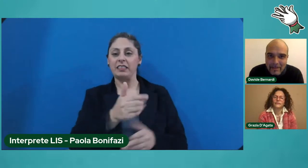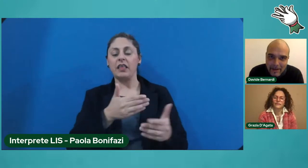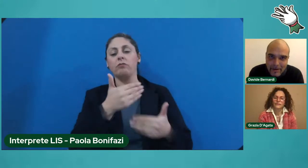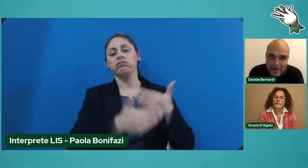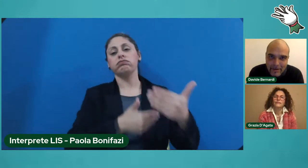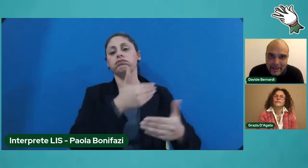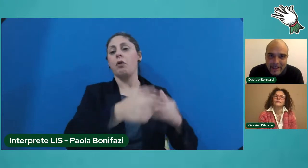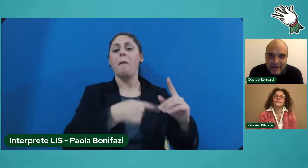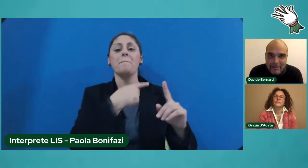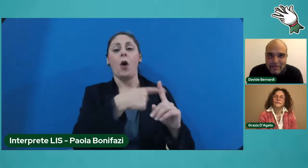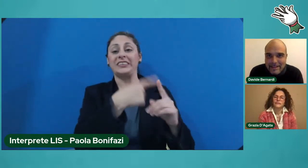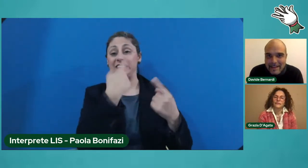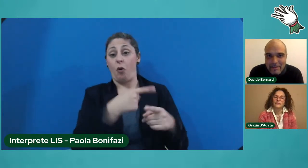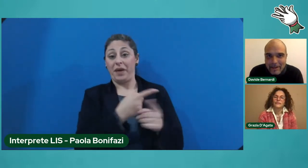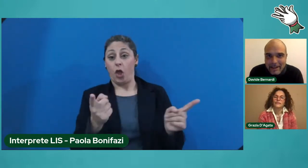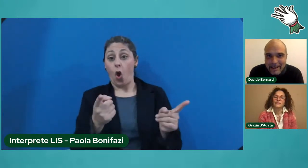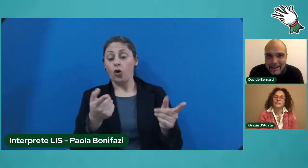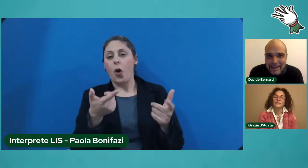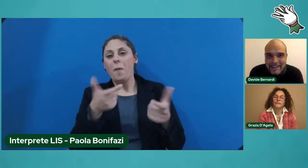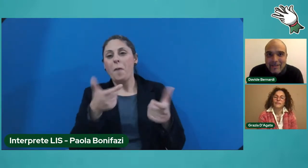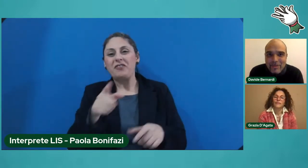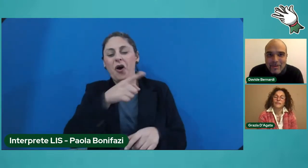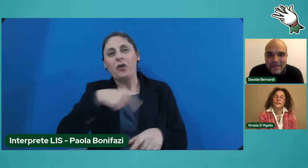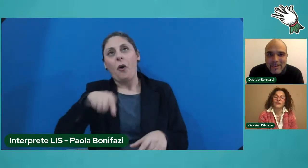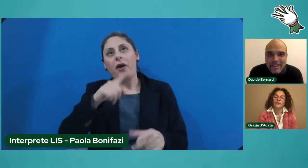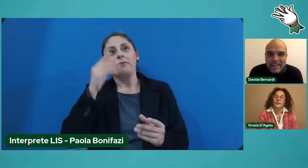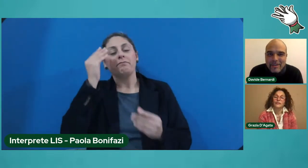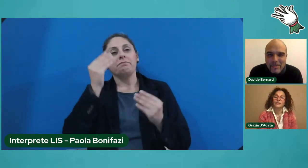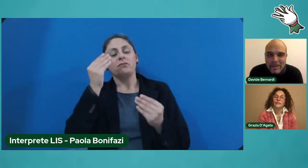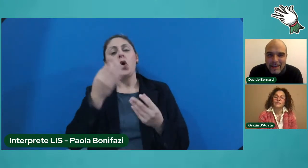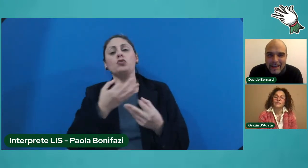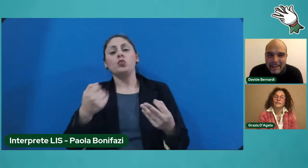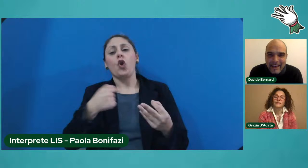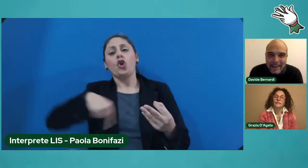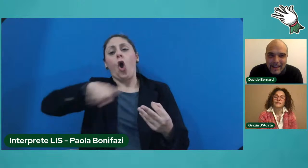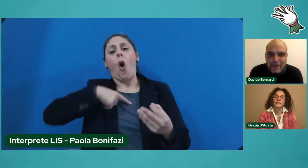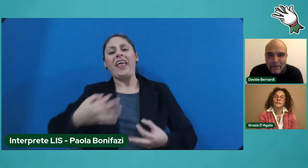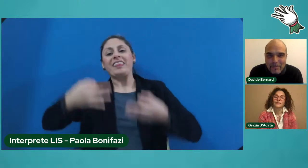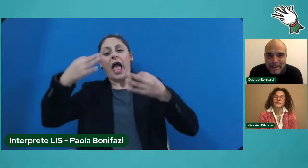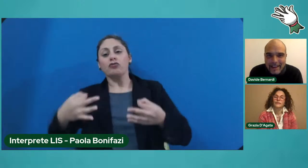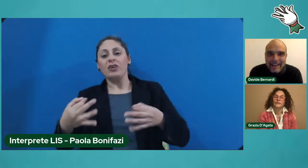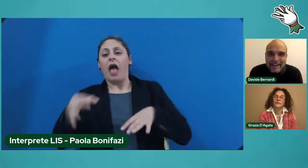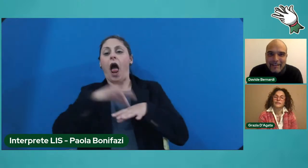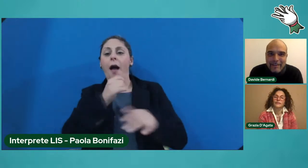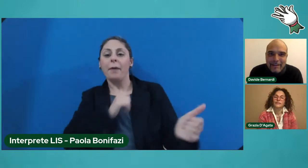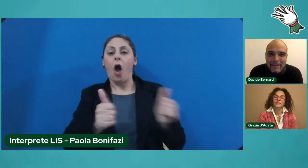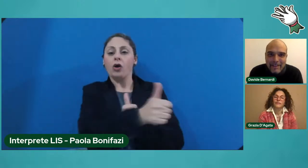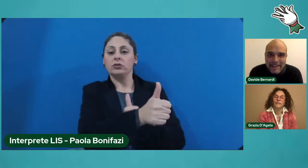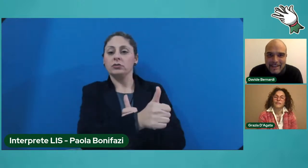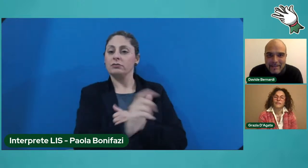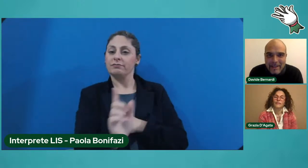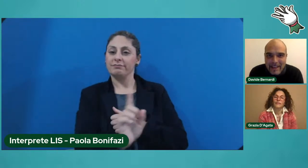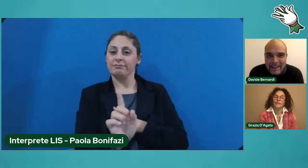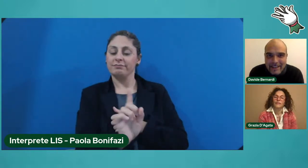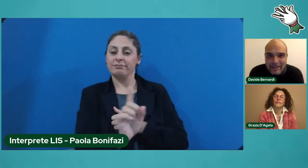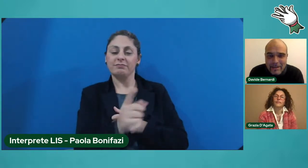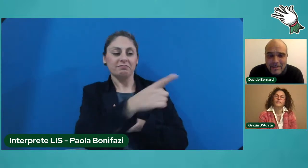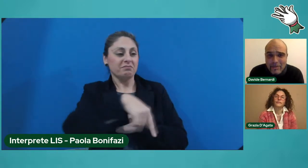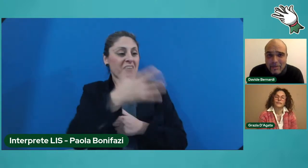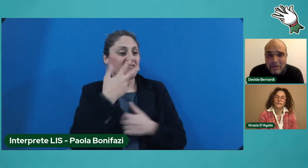per loro, perché non pensiamo che sia giusto decidere noi chi e come far vivere insieme agli altri. Tutto quello